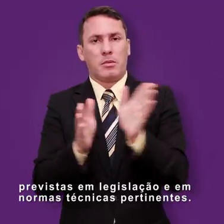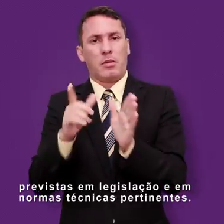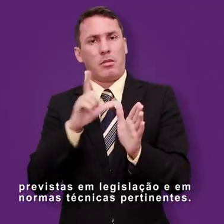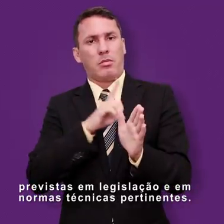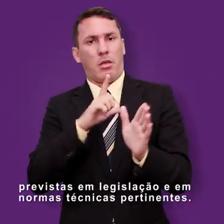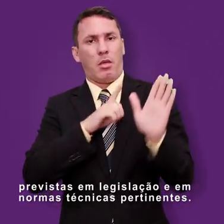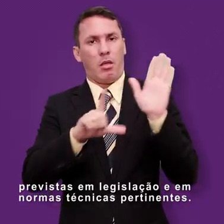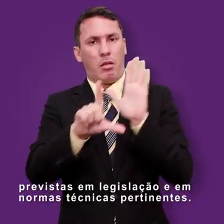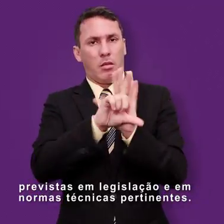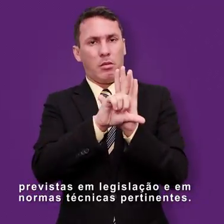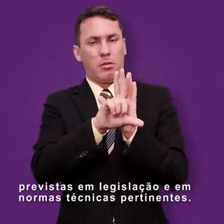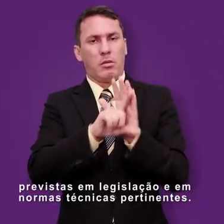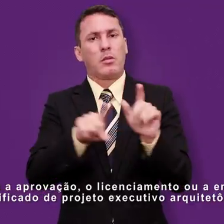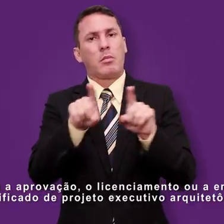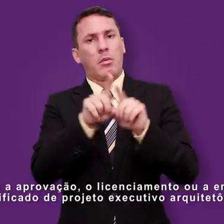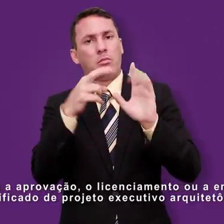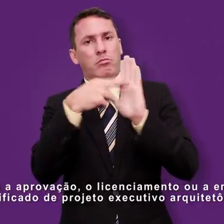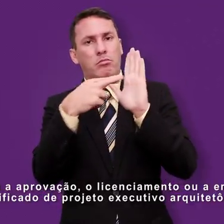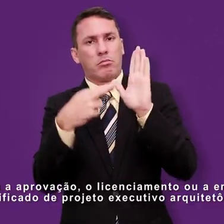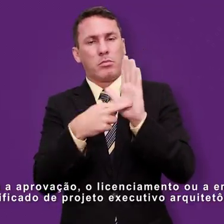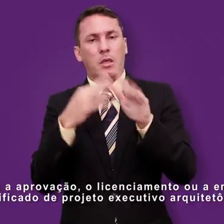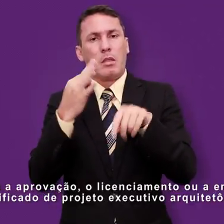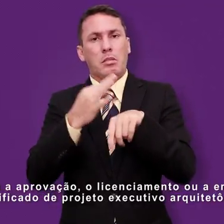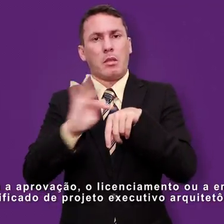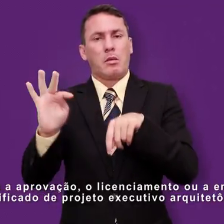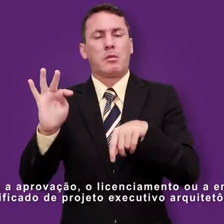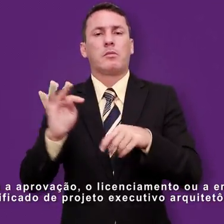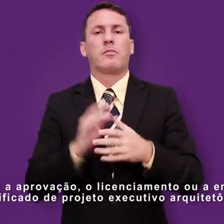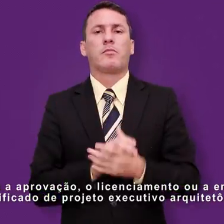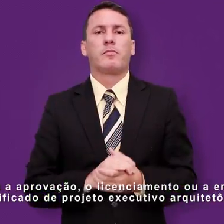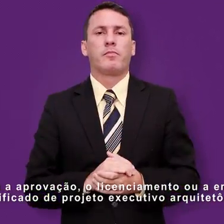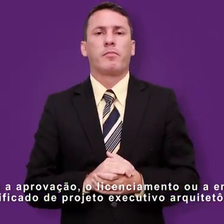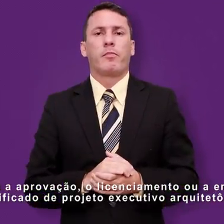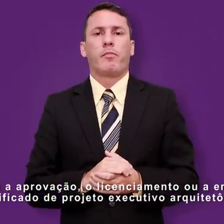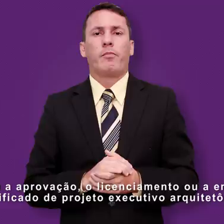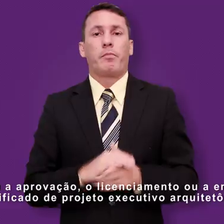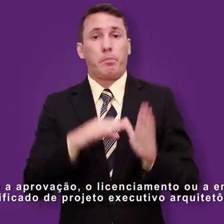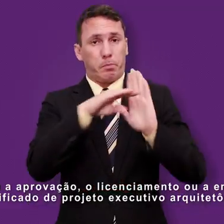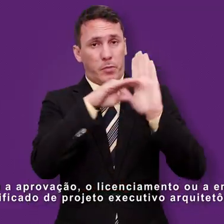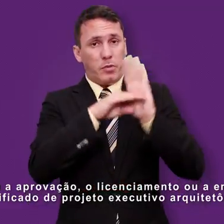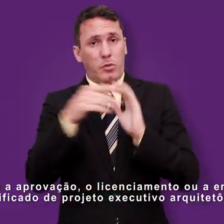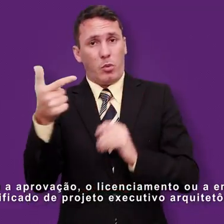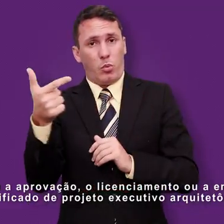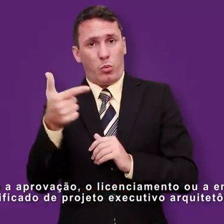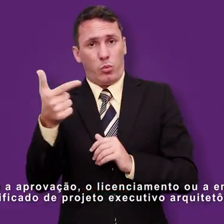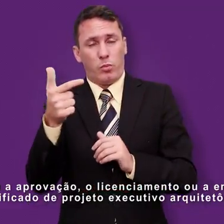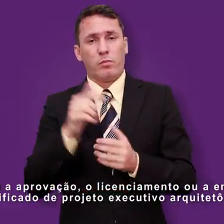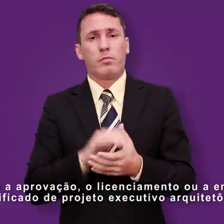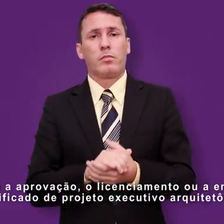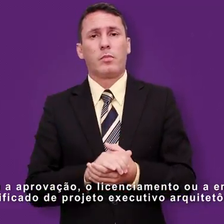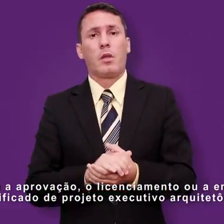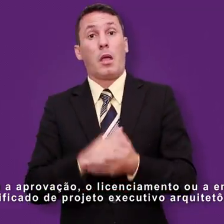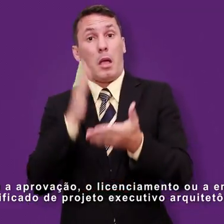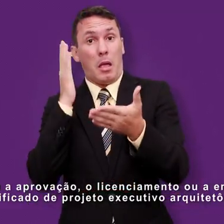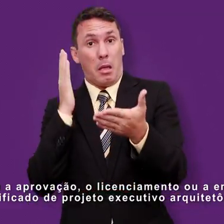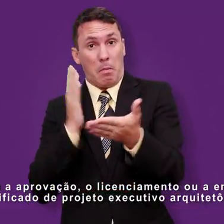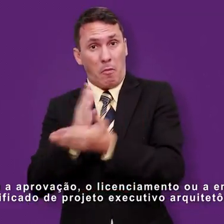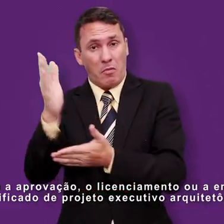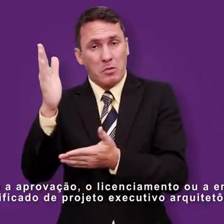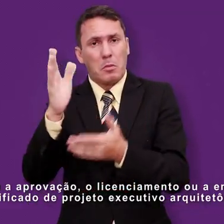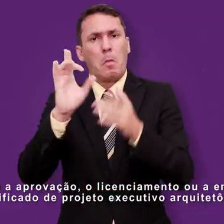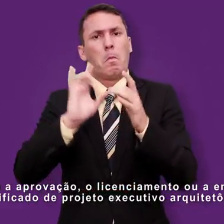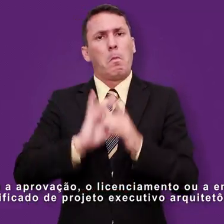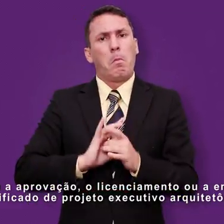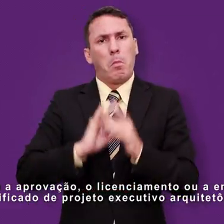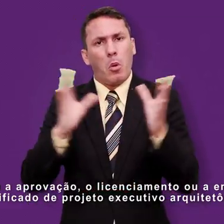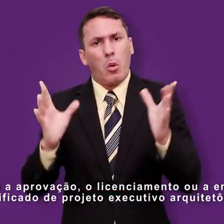normas técnicas pertinentes. Parágrafo 2º. Para a aprovação, o licenciamento ou a